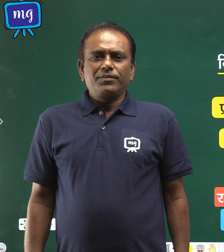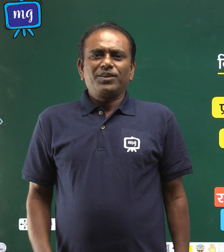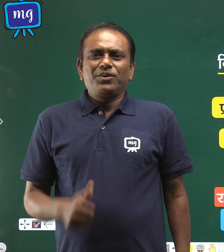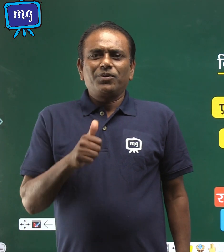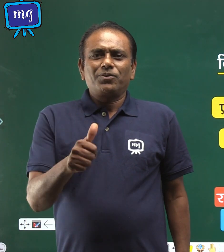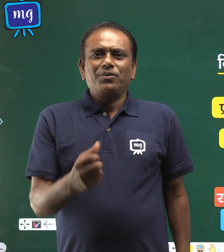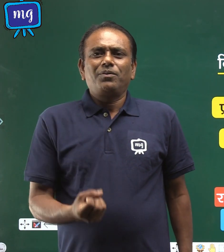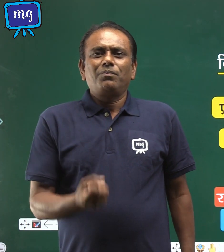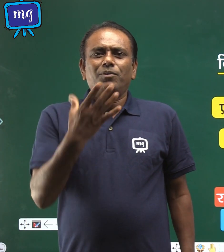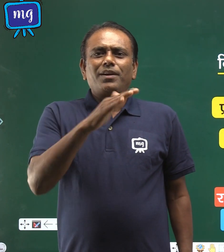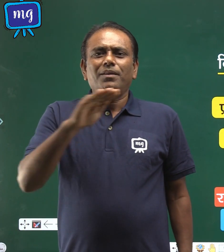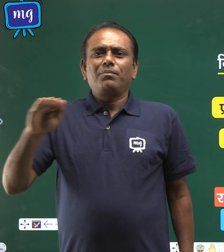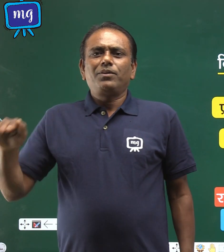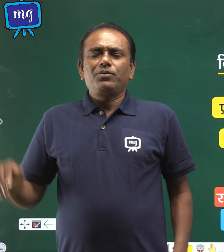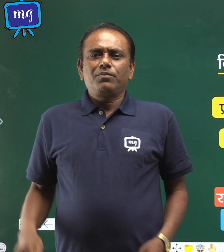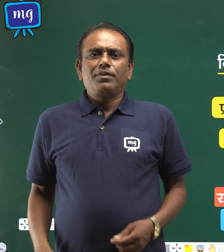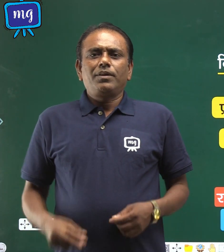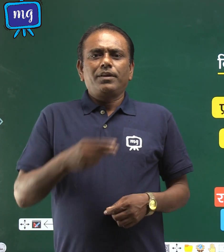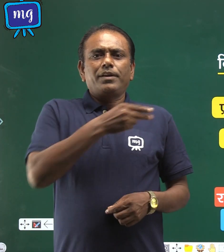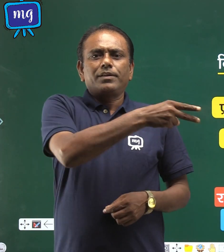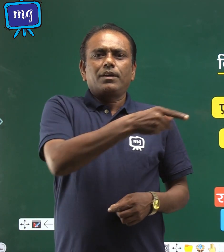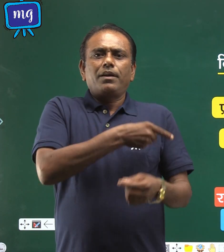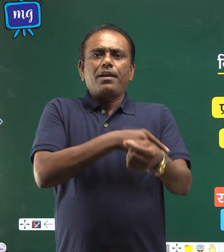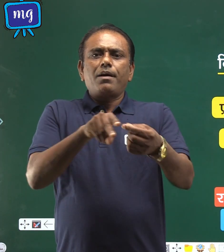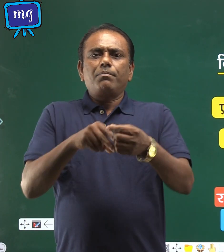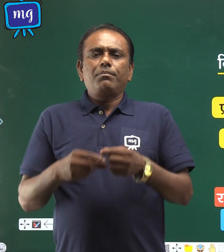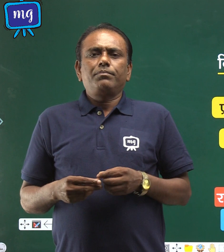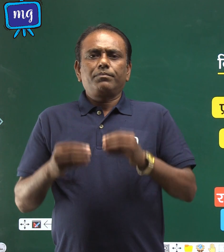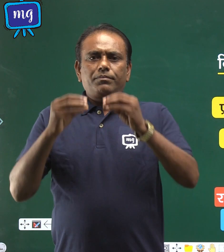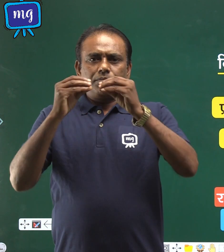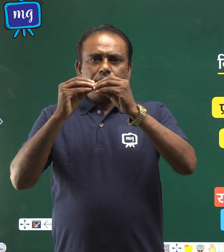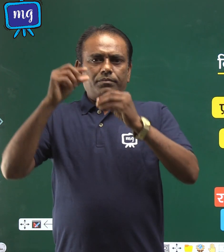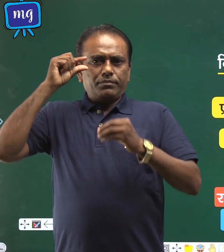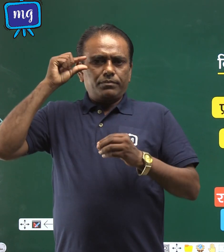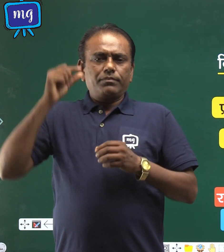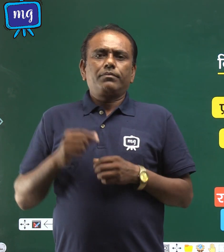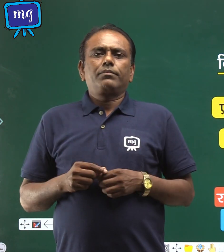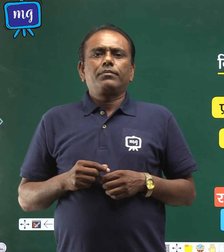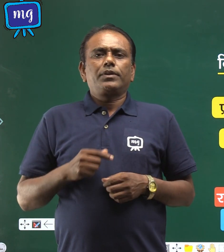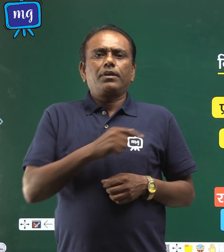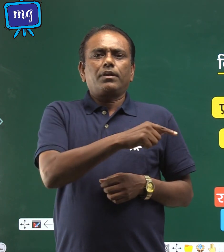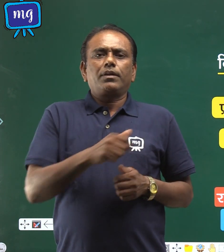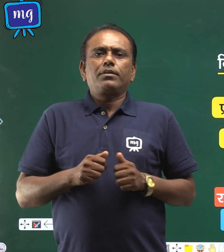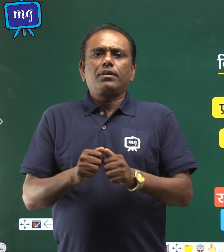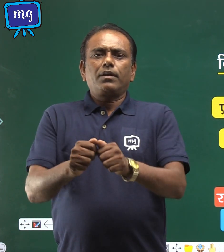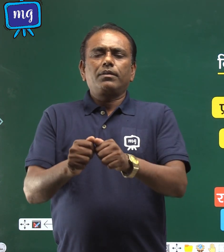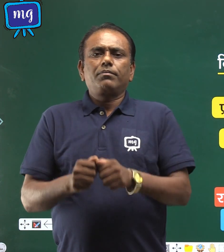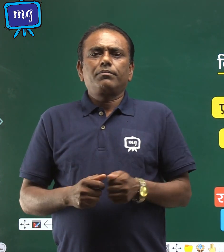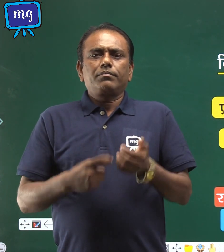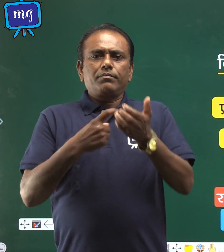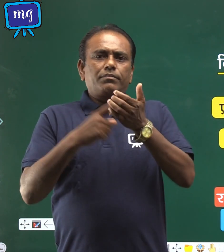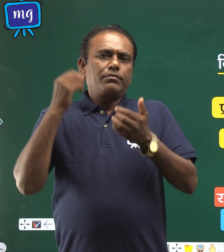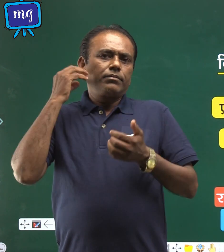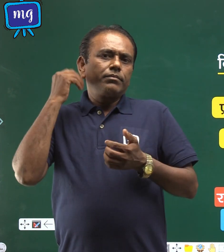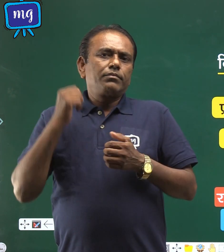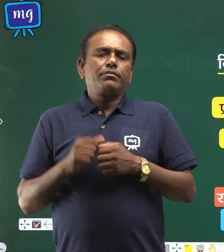गुड मॉर्निंग बच्चों, मेरा नाम भुवनेश शर्मा, मेरे साथ